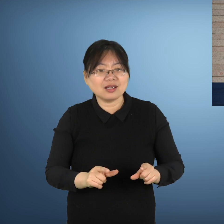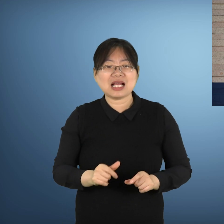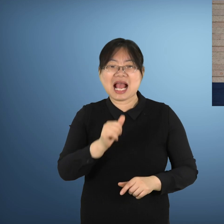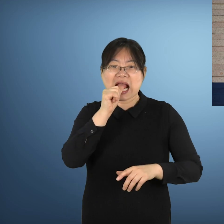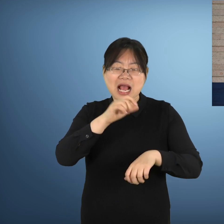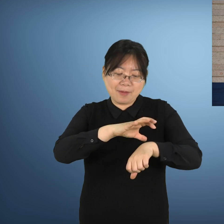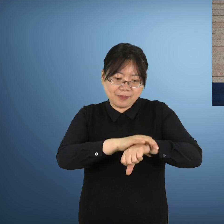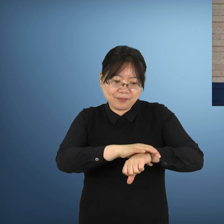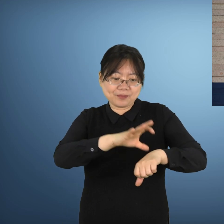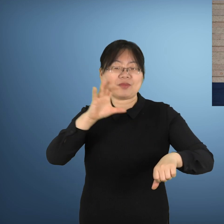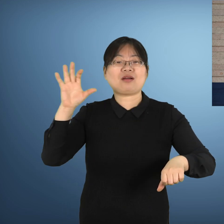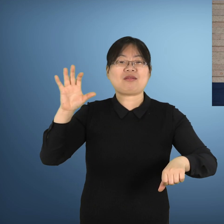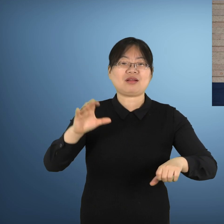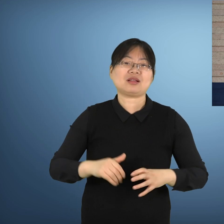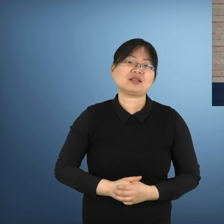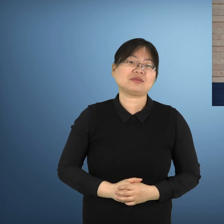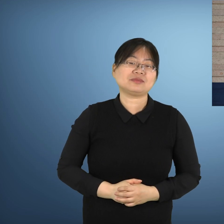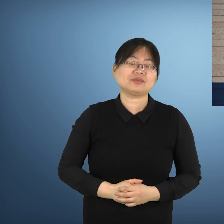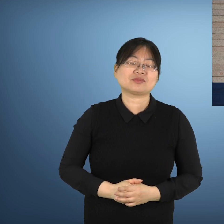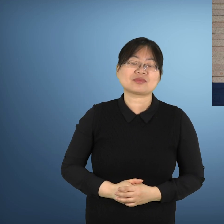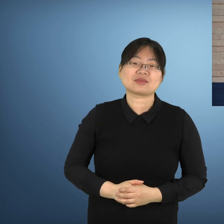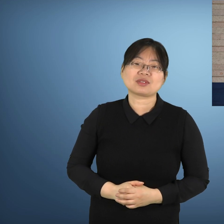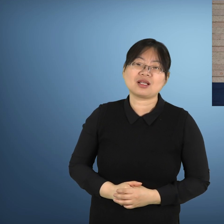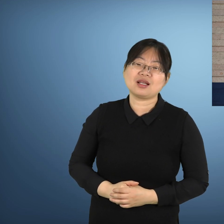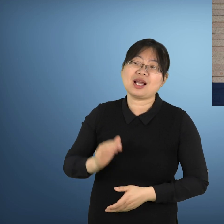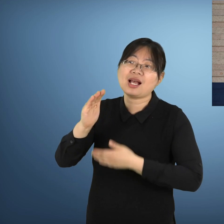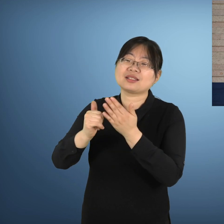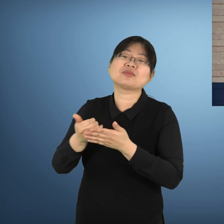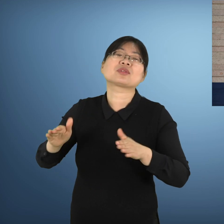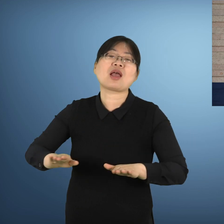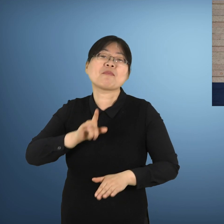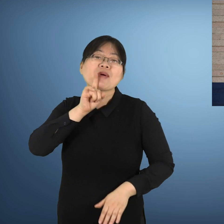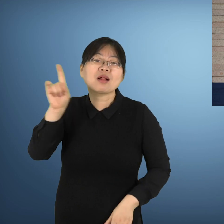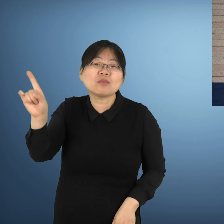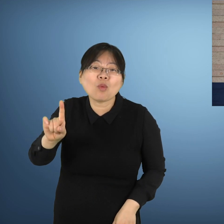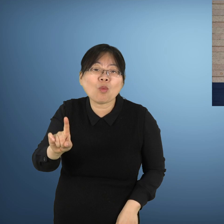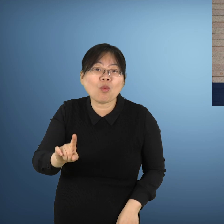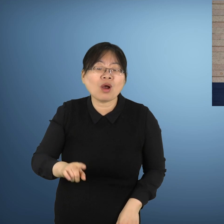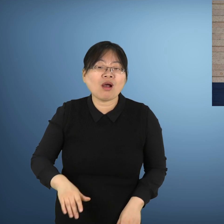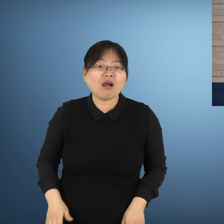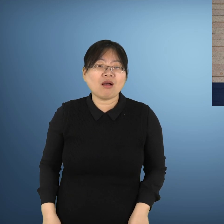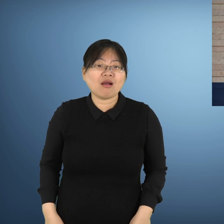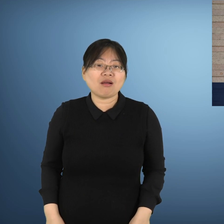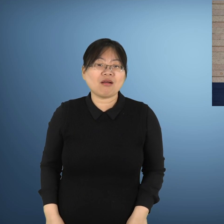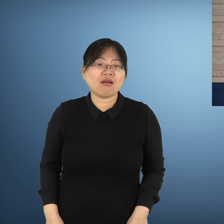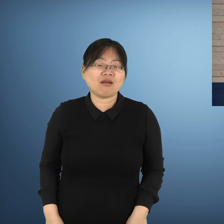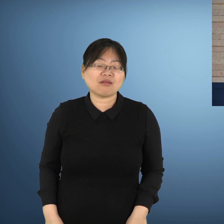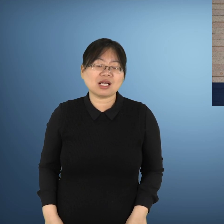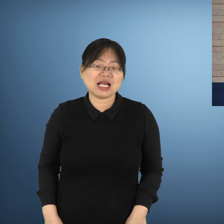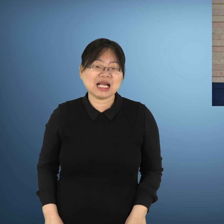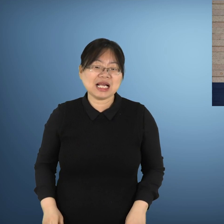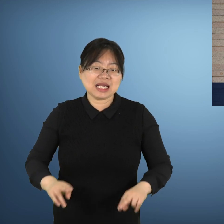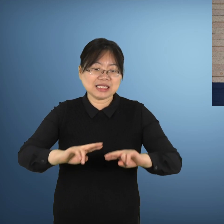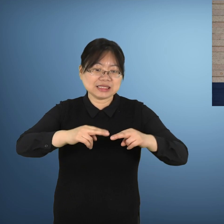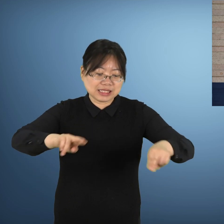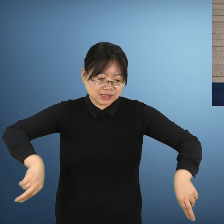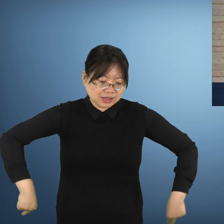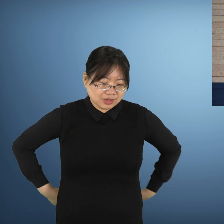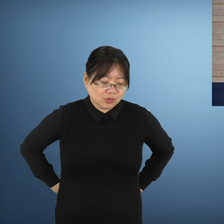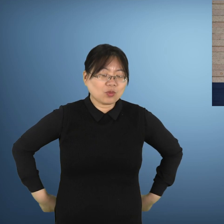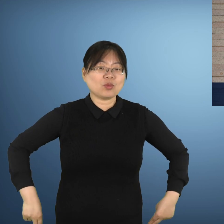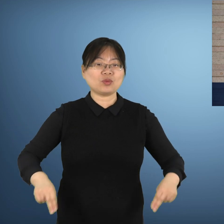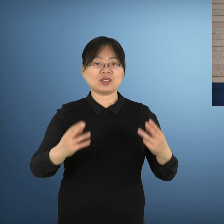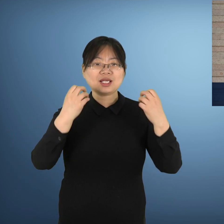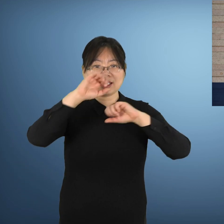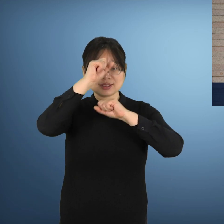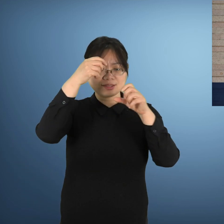손에서 벗어지더라. 천사가 이르되 띠를 띠고 신을 신으라. 자, 이